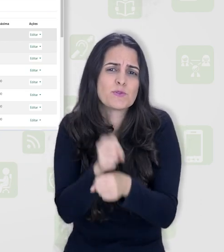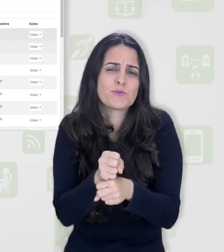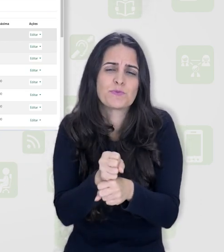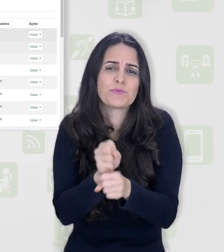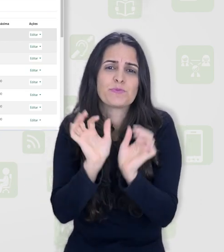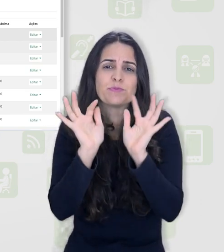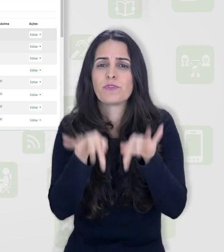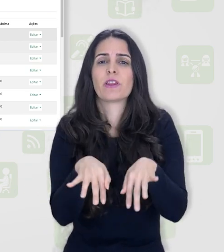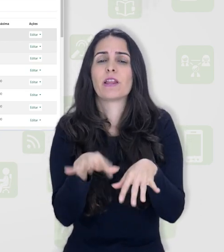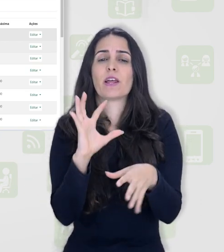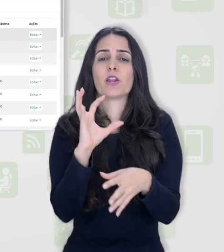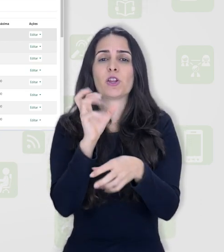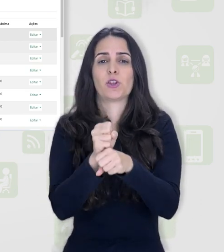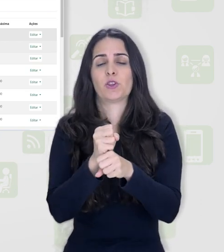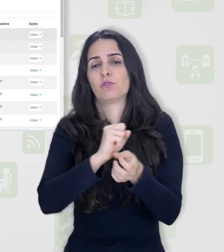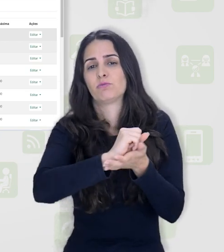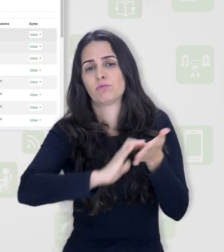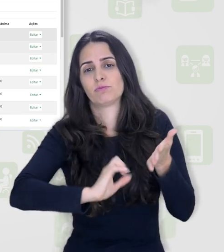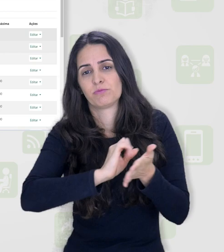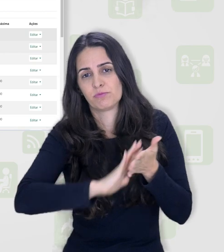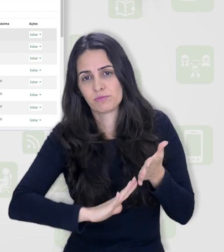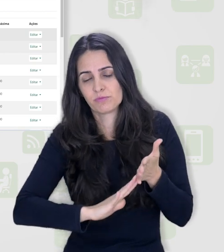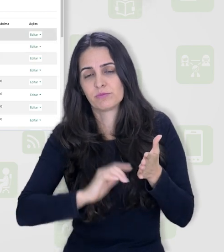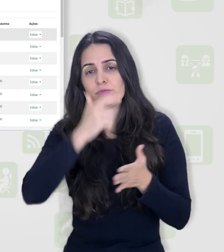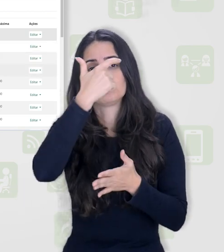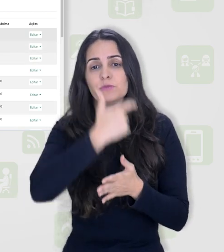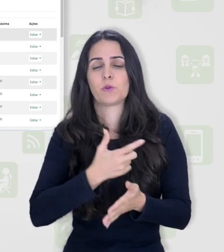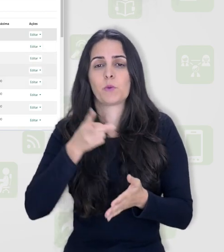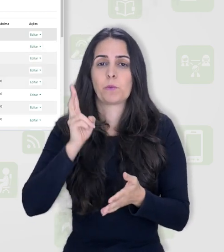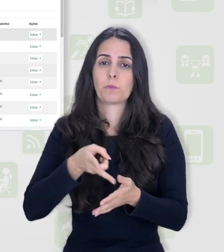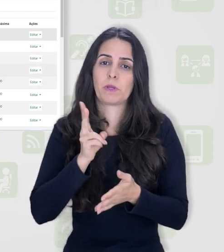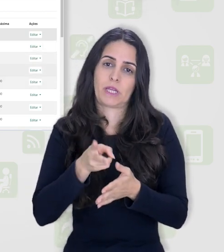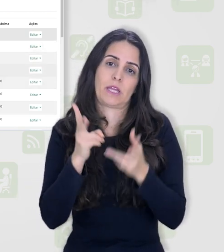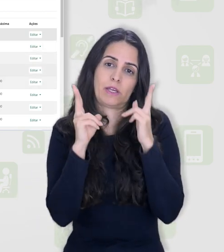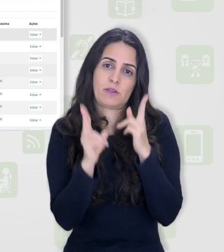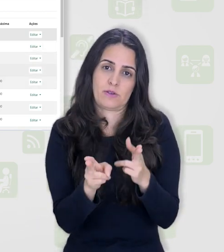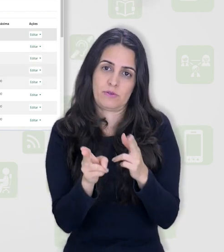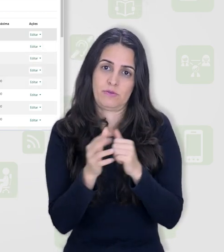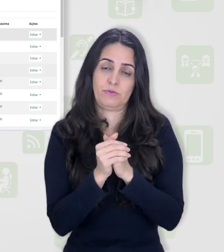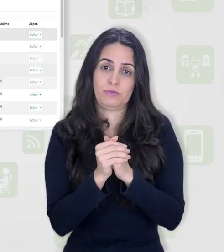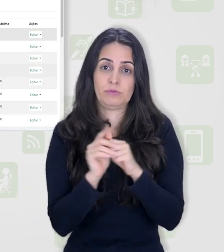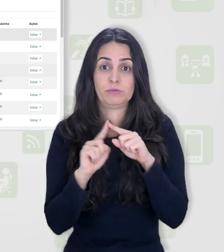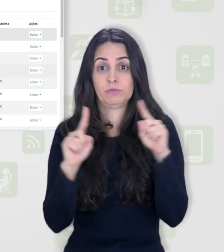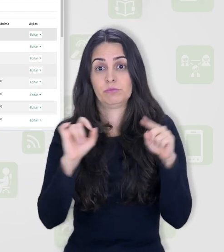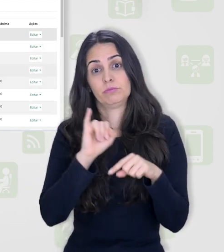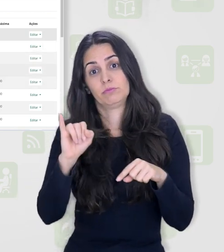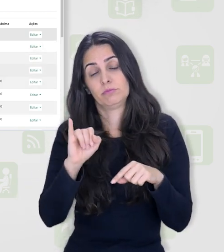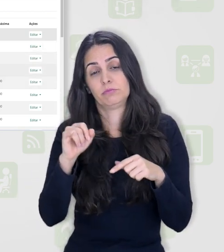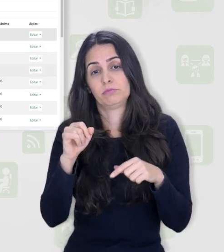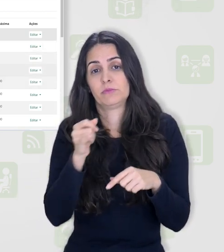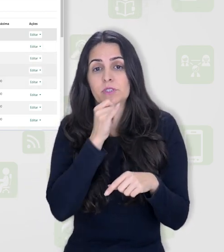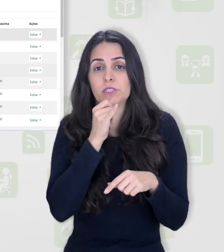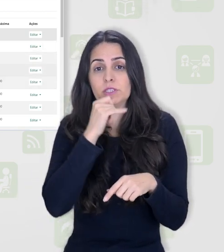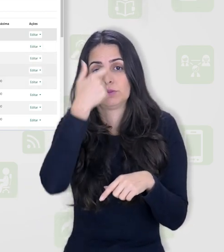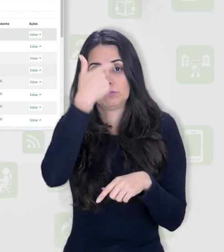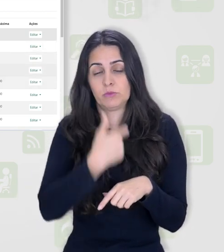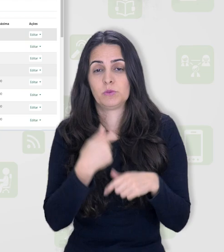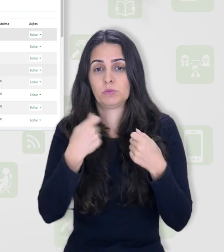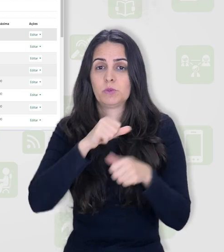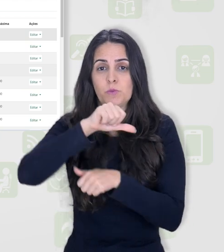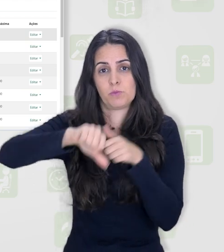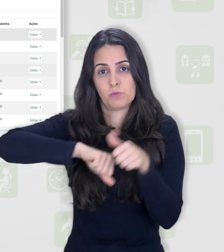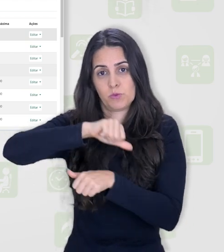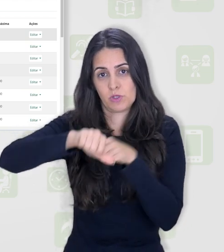somatório final dessas atividades eu vou manter como está mas se eu precisar por exemplo mudar